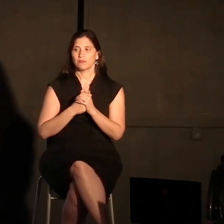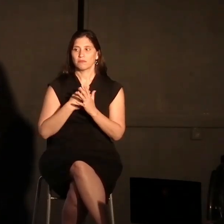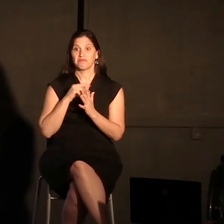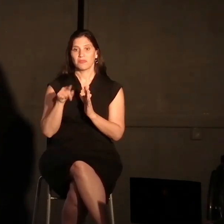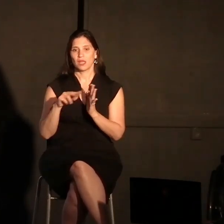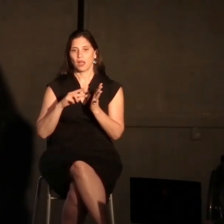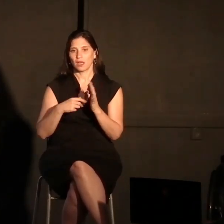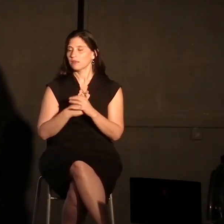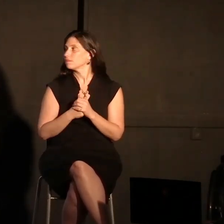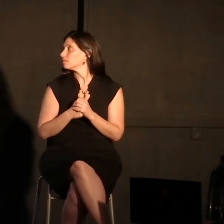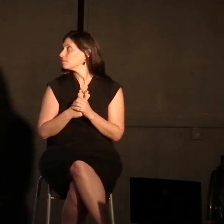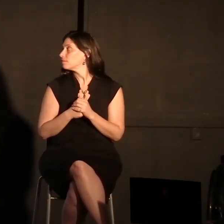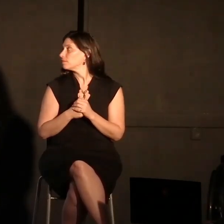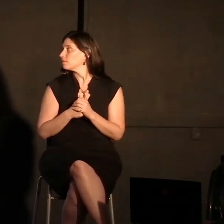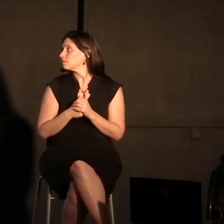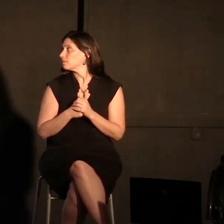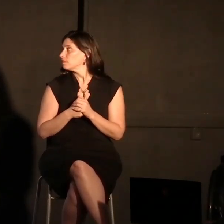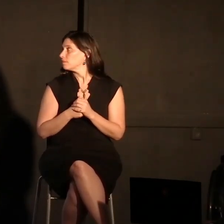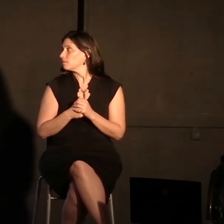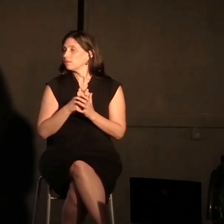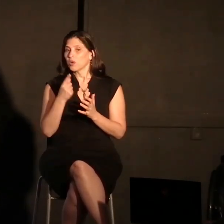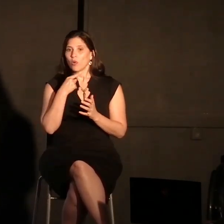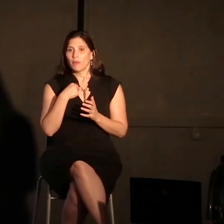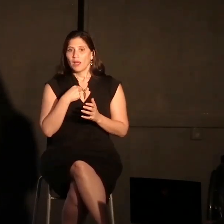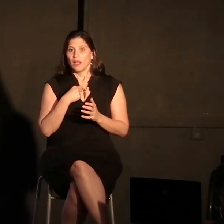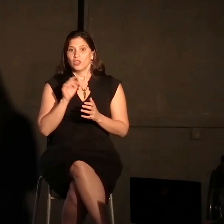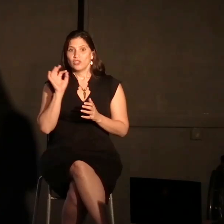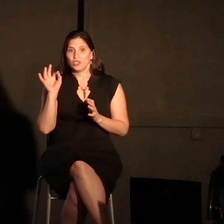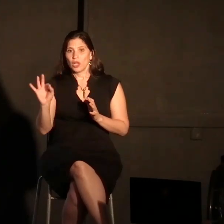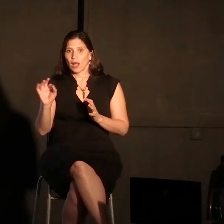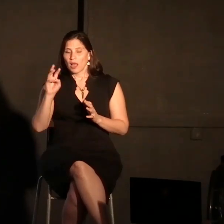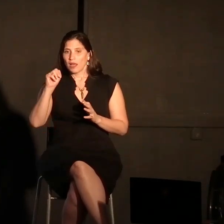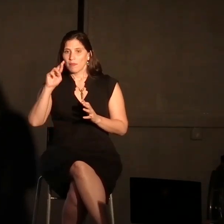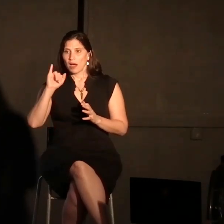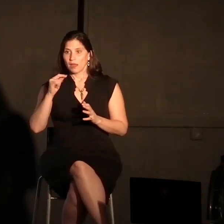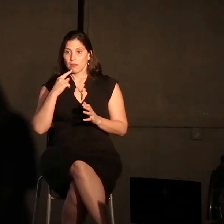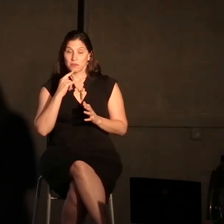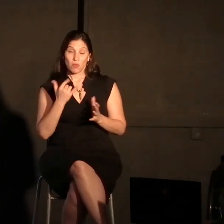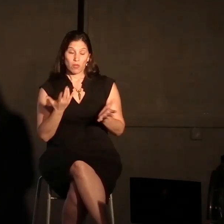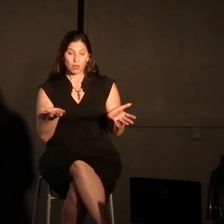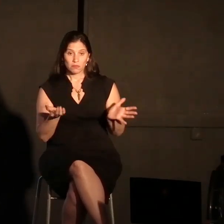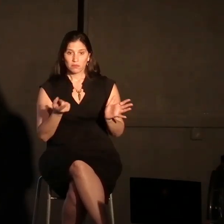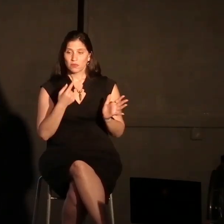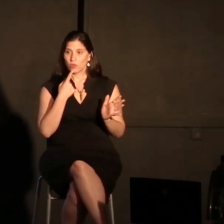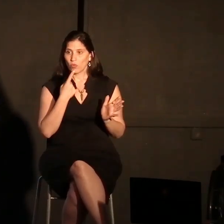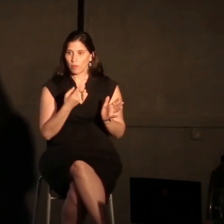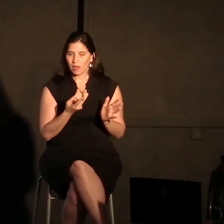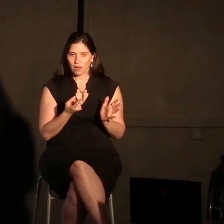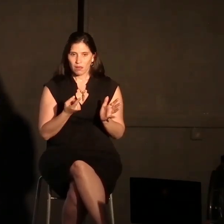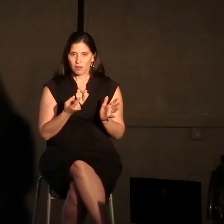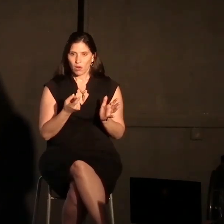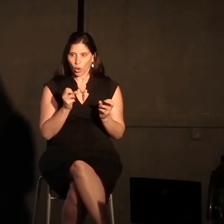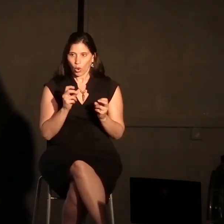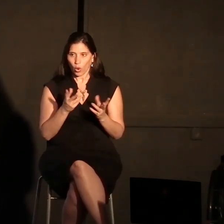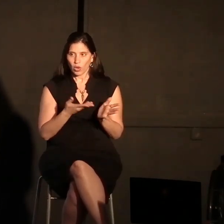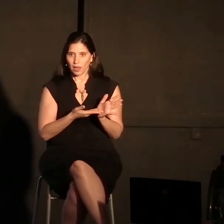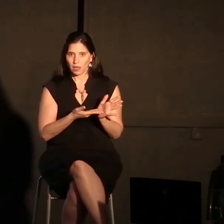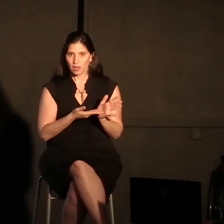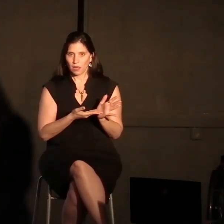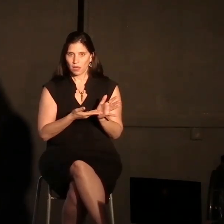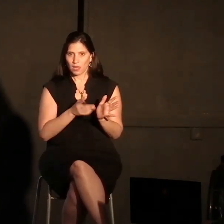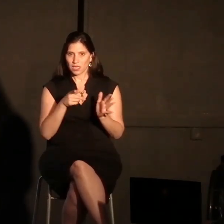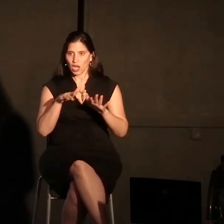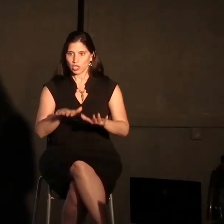מגיע לחדר הוא אומר לי שלח המר אמרתי לו כן אומר לי אוקיי את